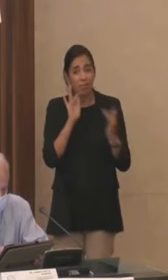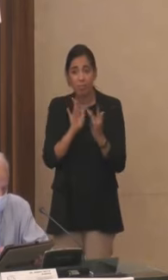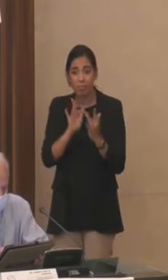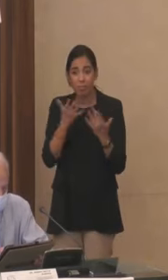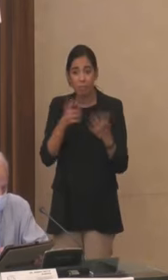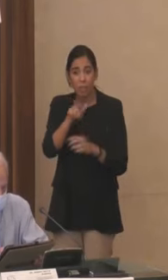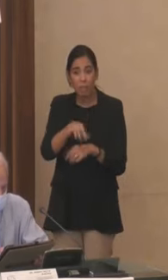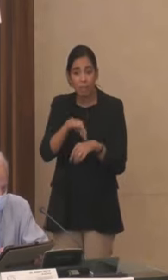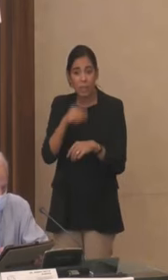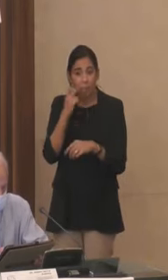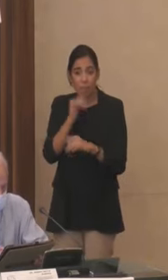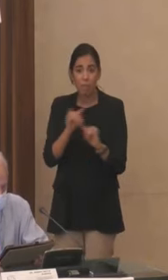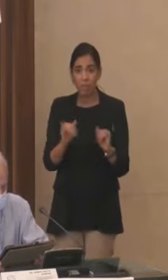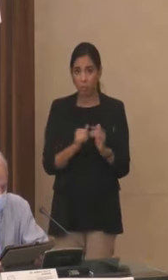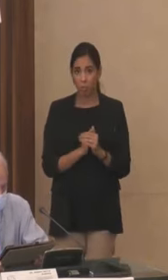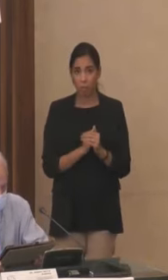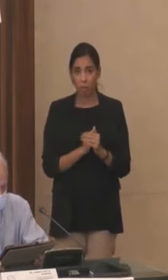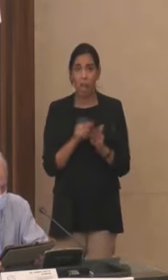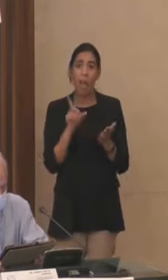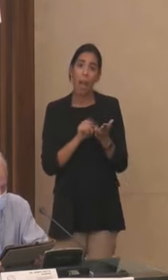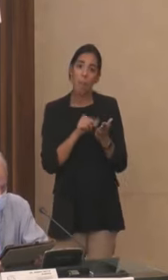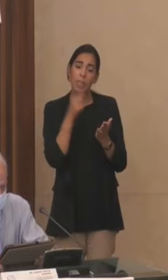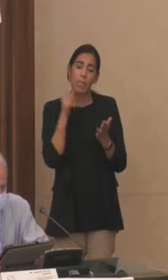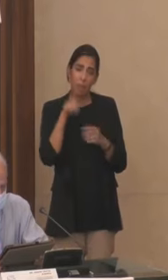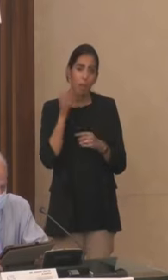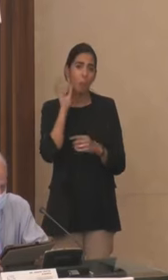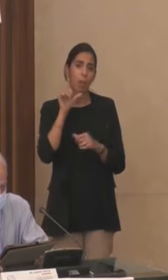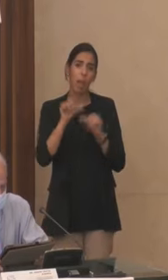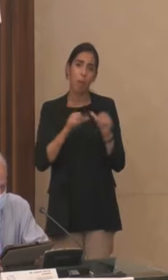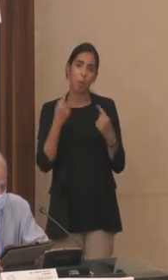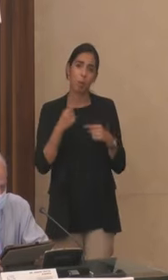bene. L'app servirà anche a cambiare questo stato di cose.